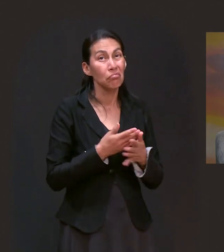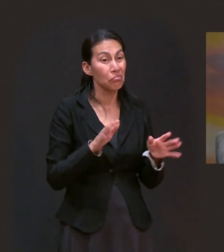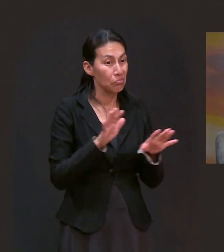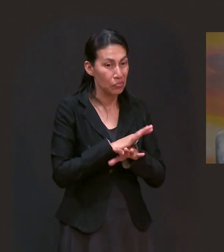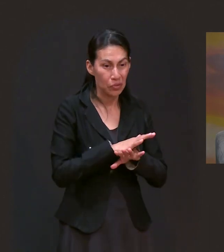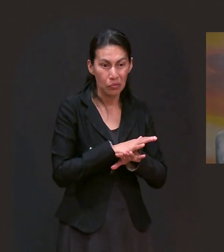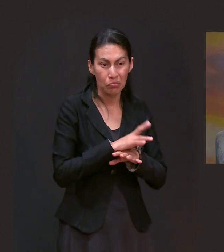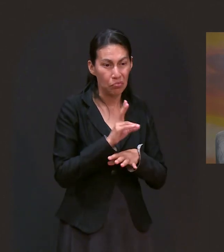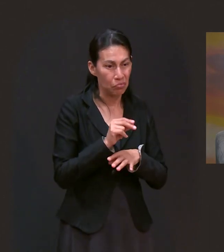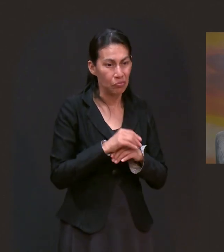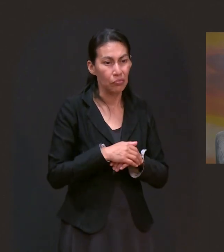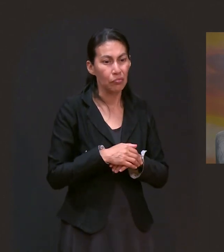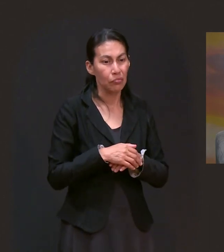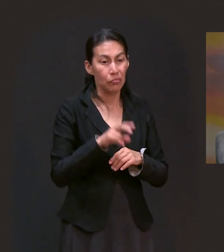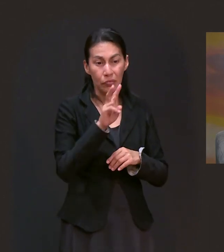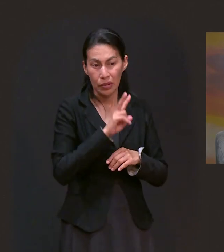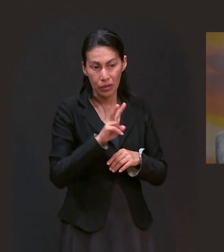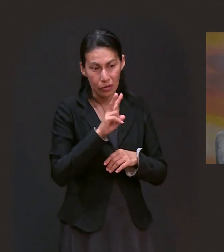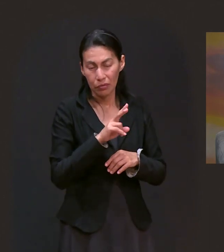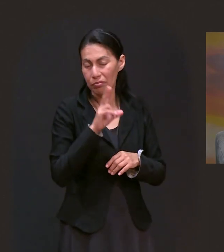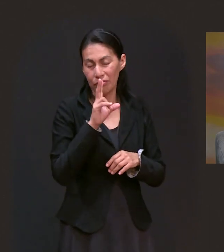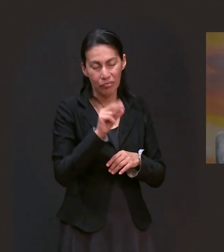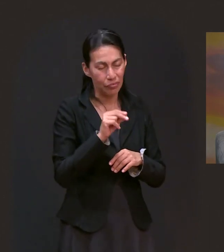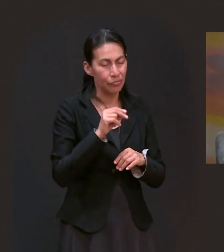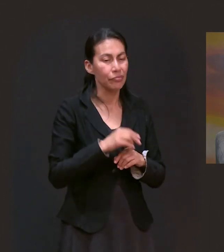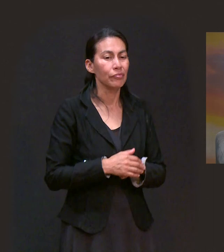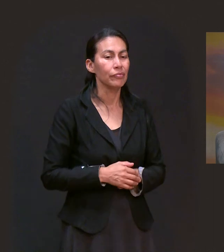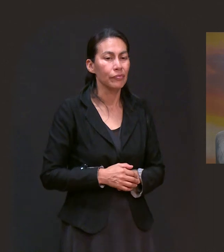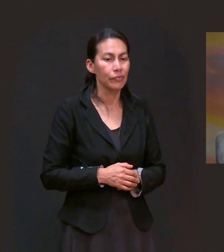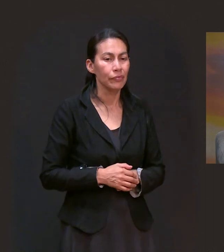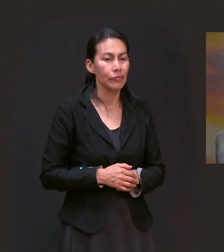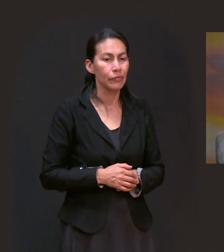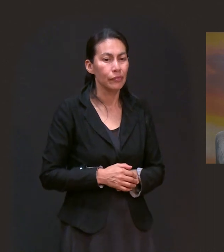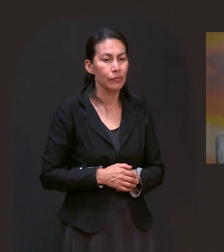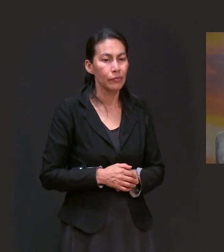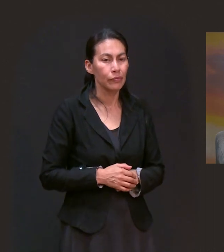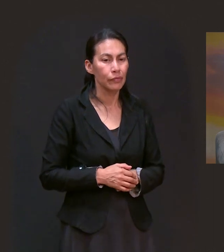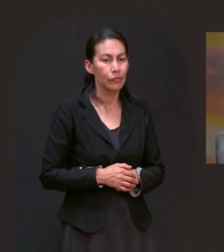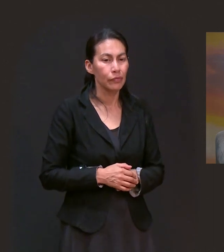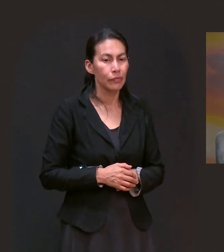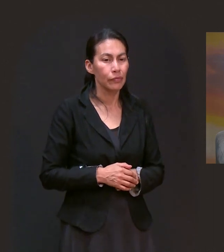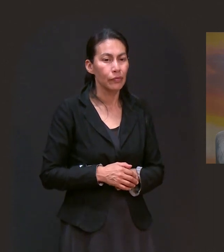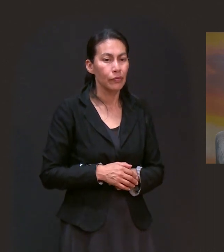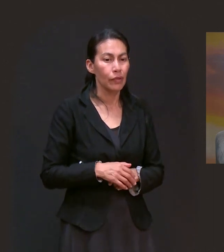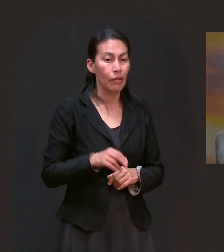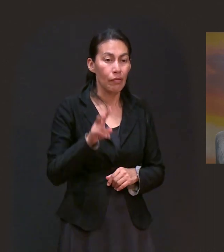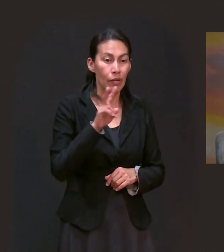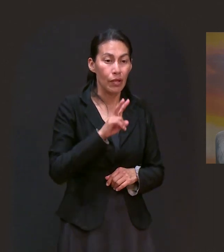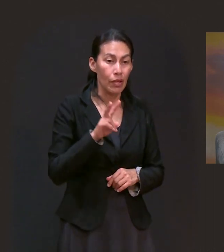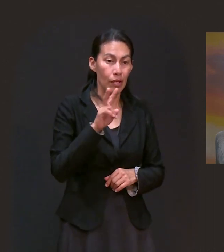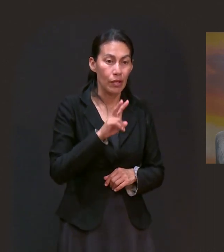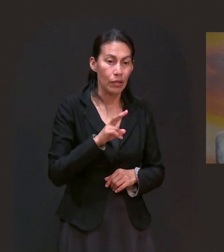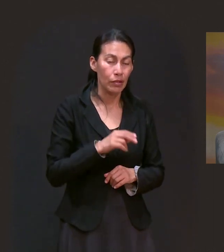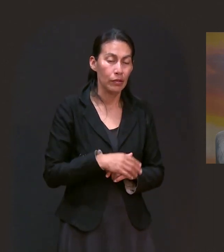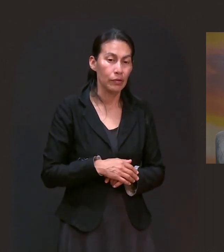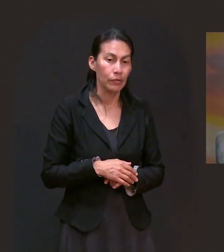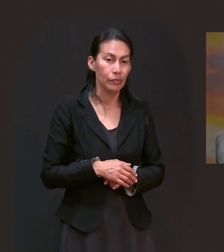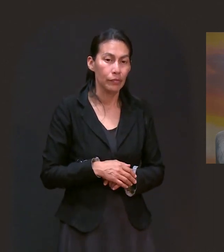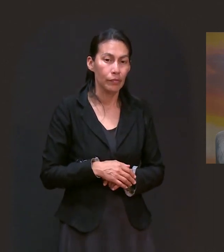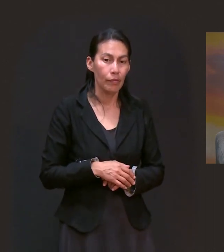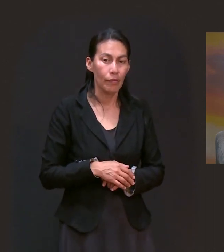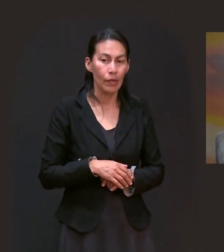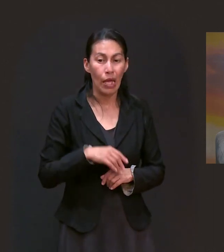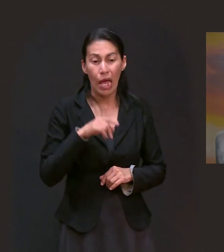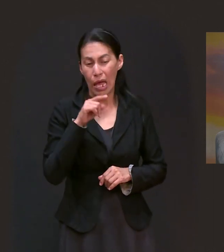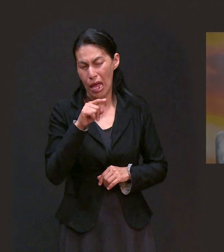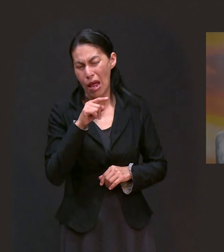esperanza no no la dieron viernes y no la dieron bueno el viernes me llaman a